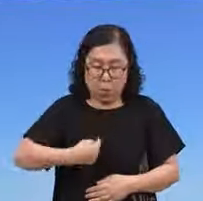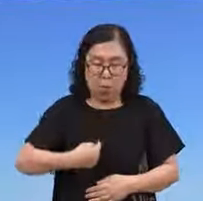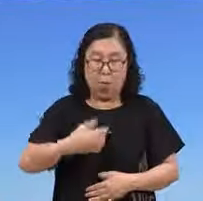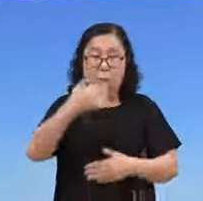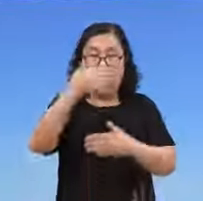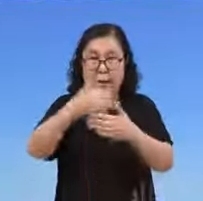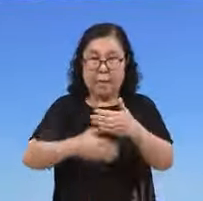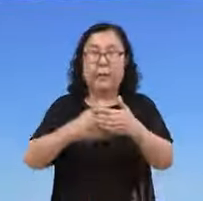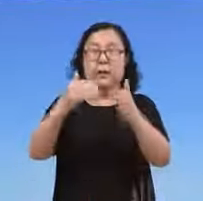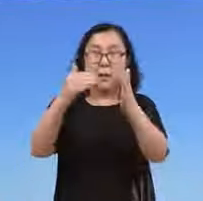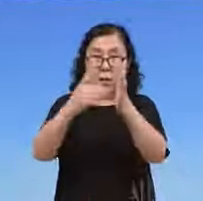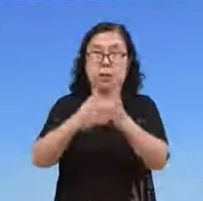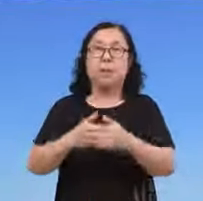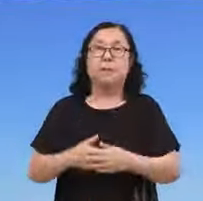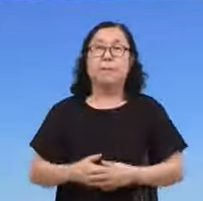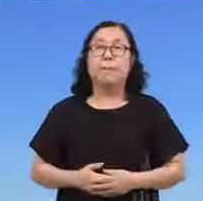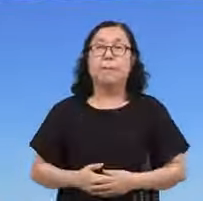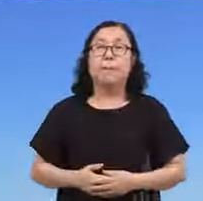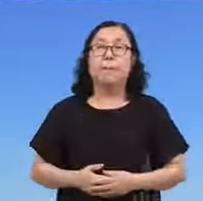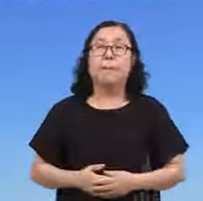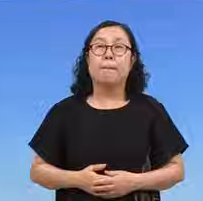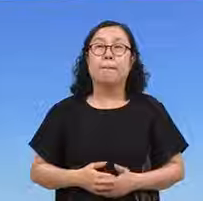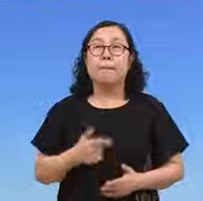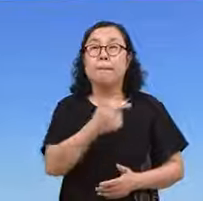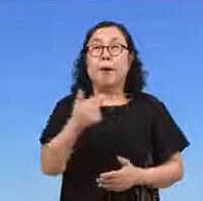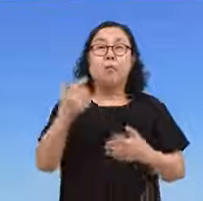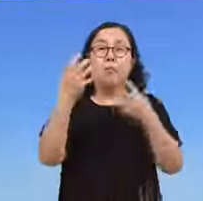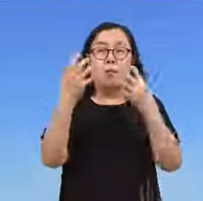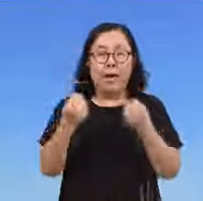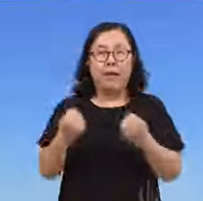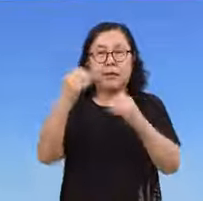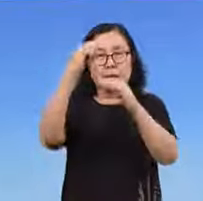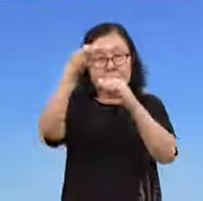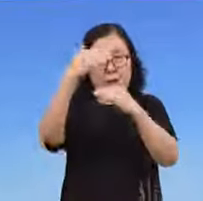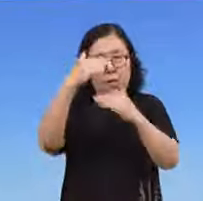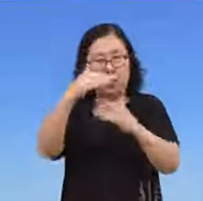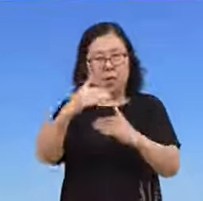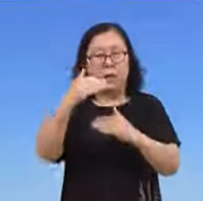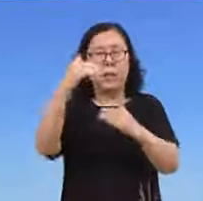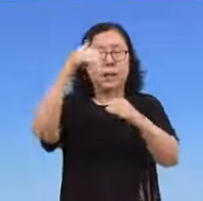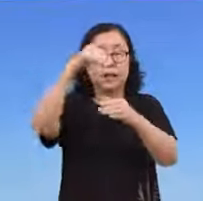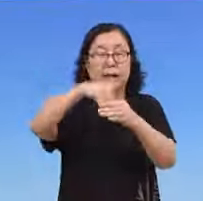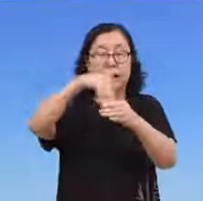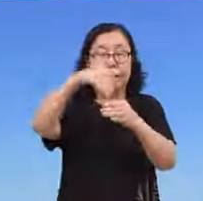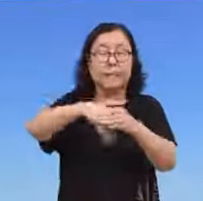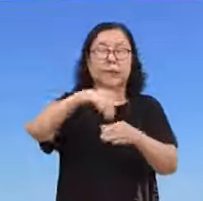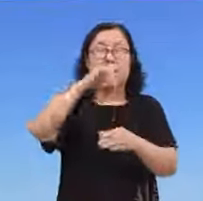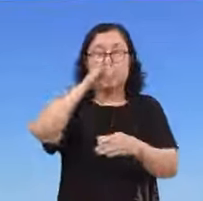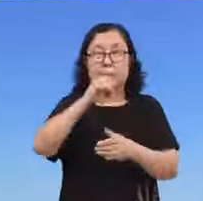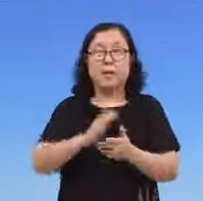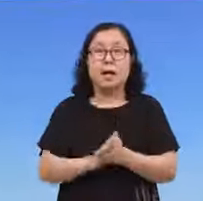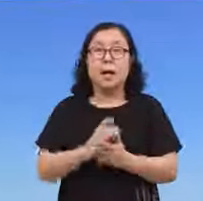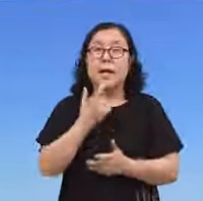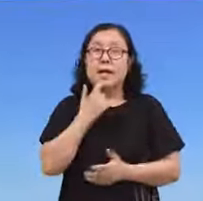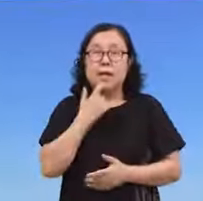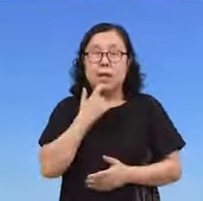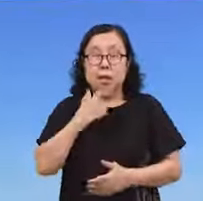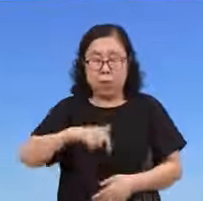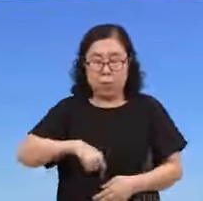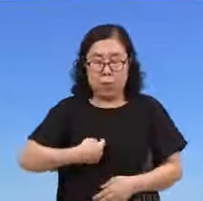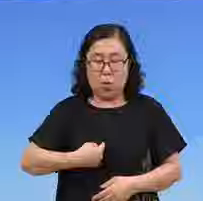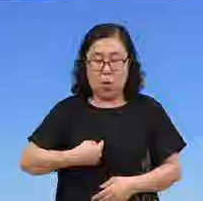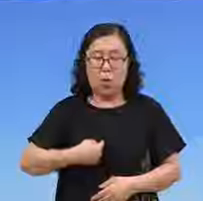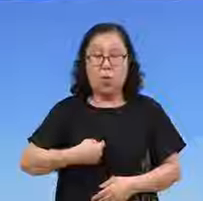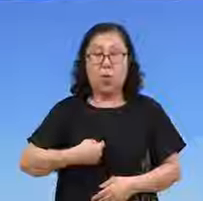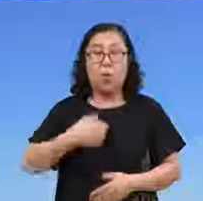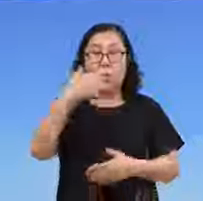야곱은 홀로 남았더니 너무나 많은 메시지가 담겨 있는 겁니다. 야곱은 홀로 남았더니,